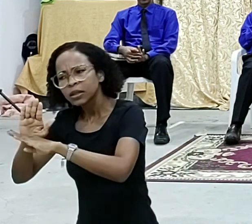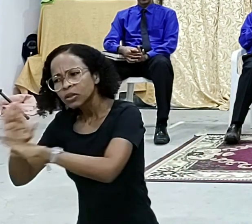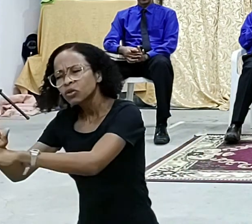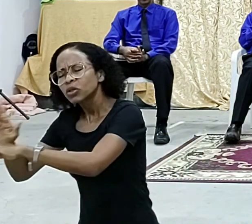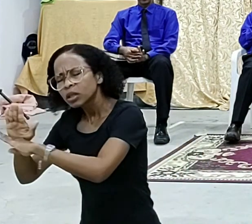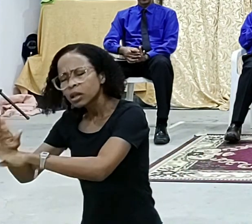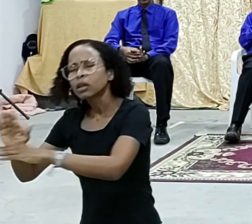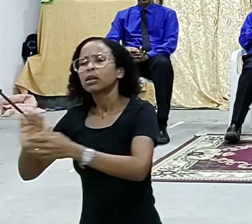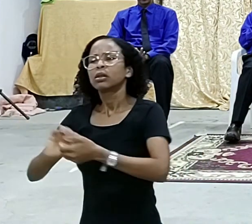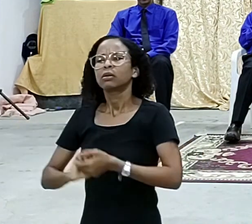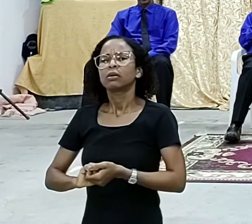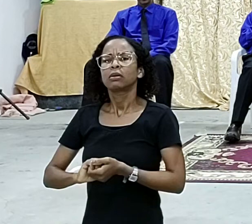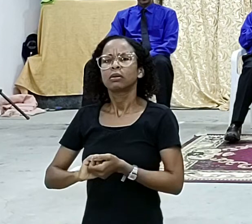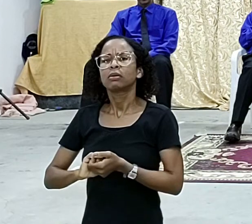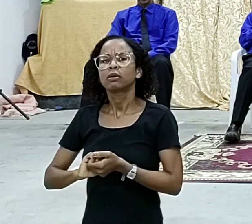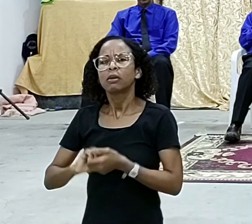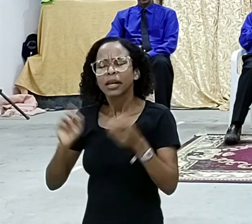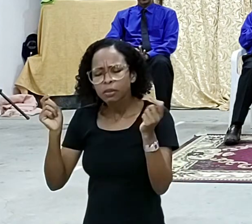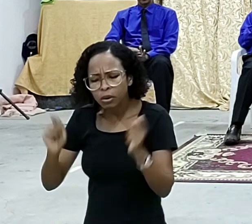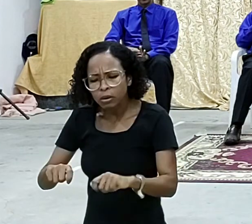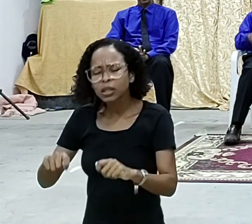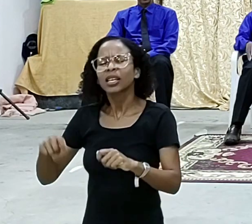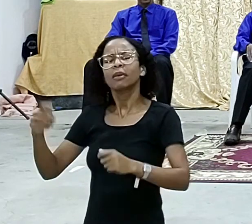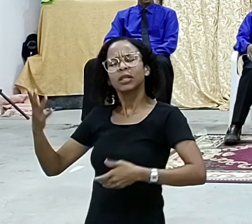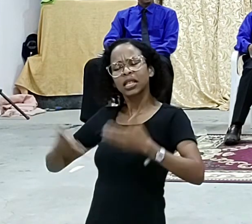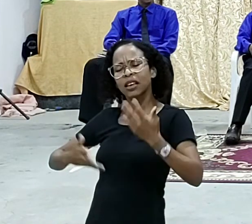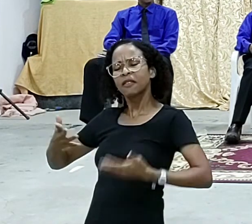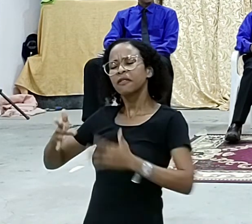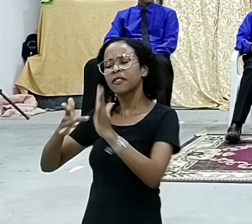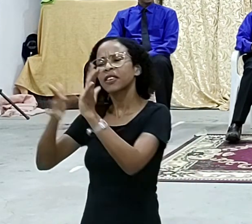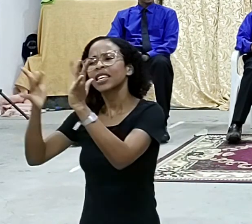para servirmos a Cristo com excelência.